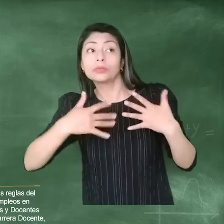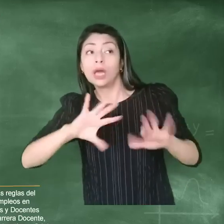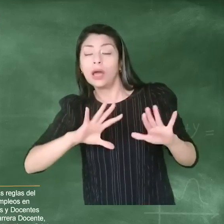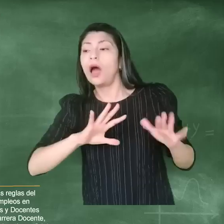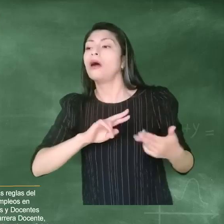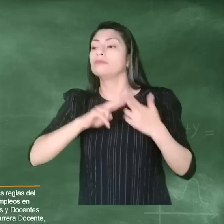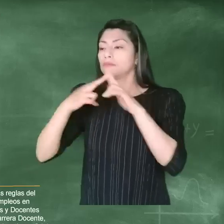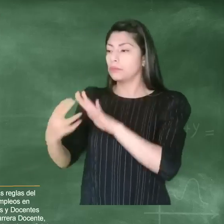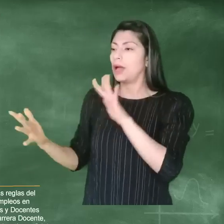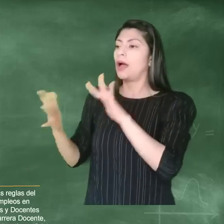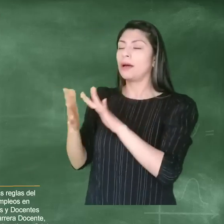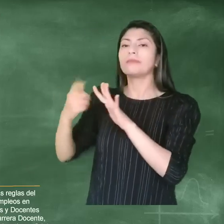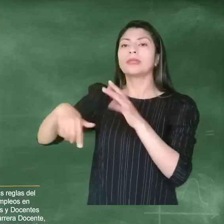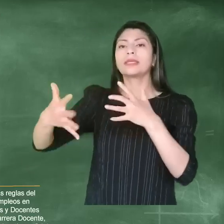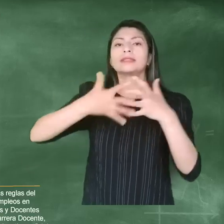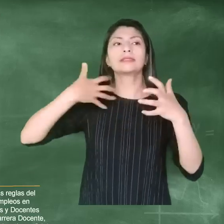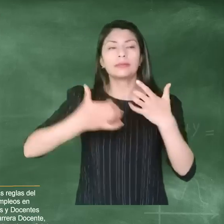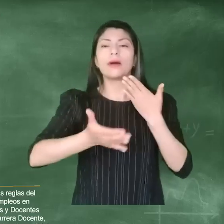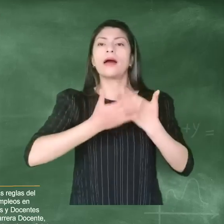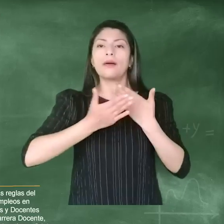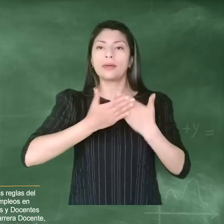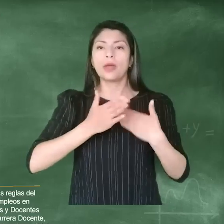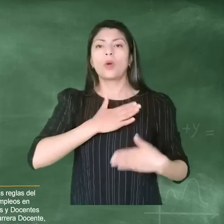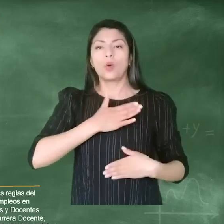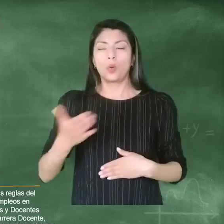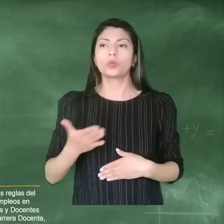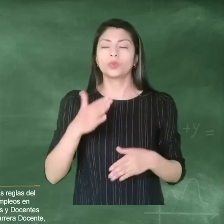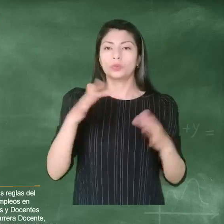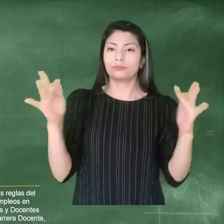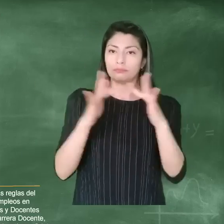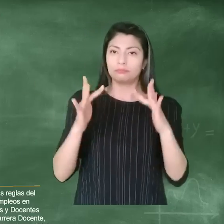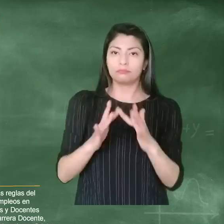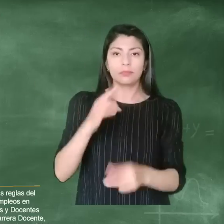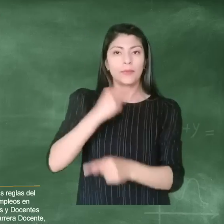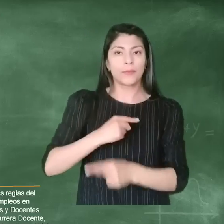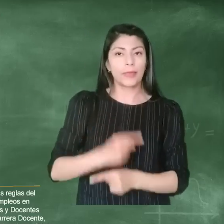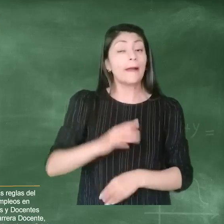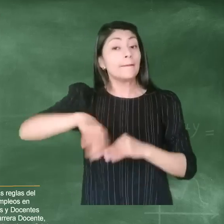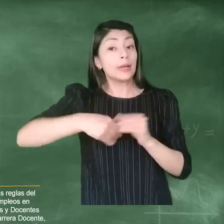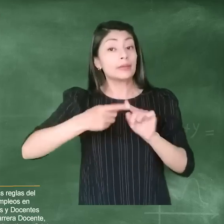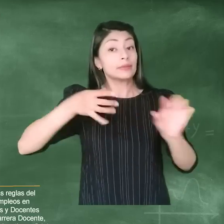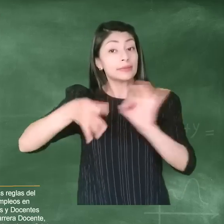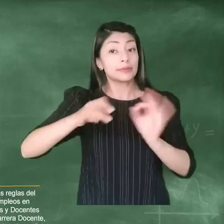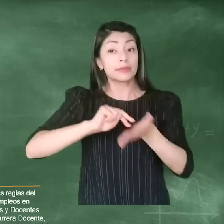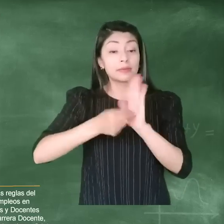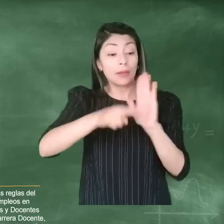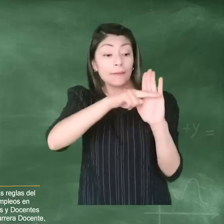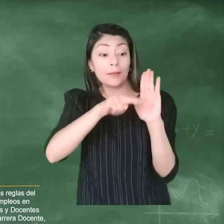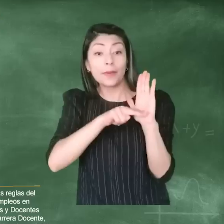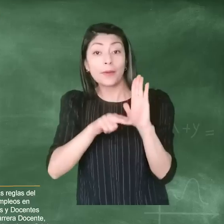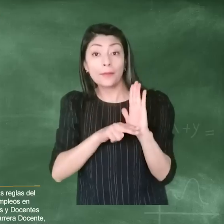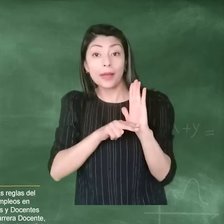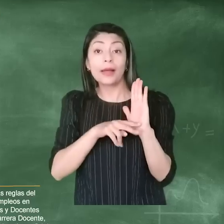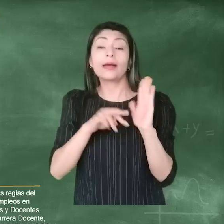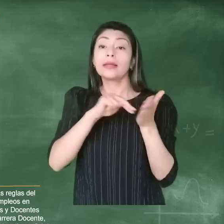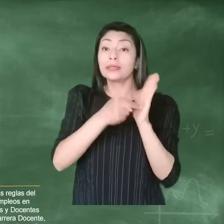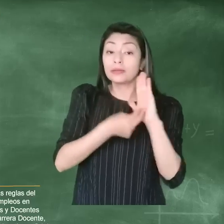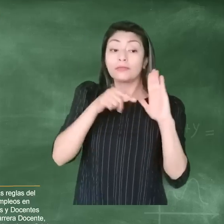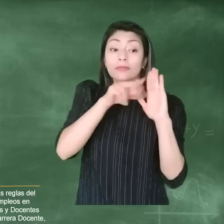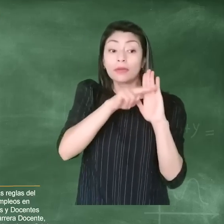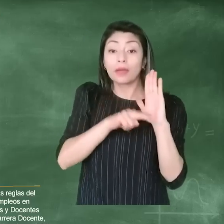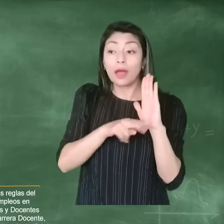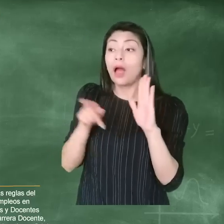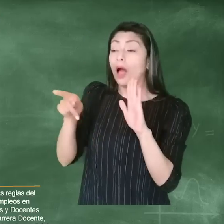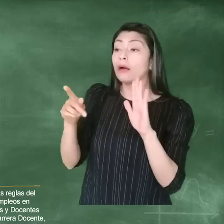al último reporte de inscripción generado por el sistema. Se aclara que la verificación de requisitos mínimos no es